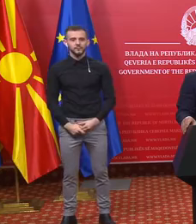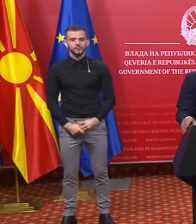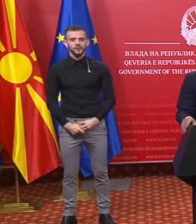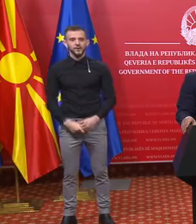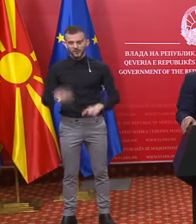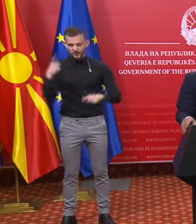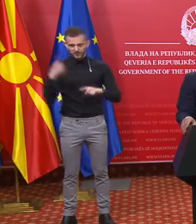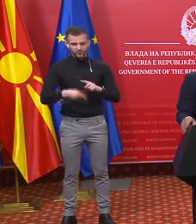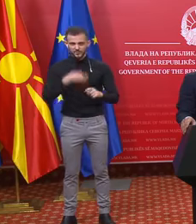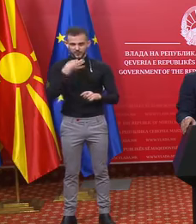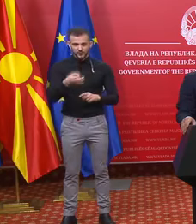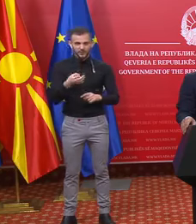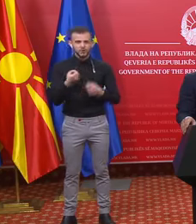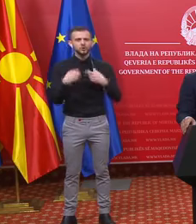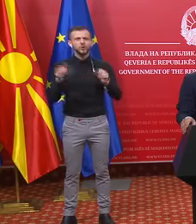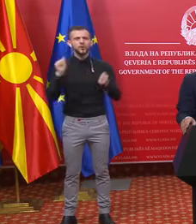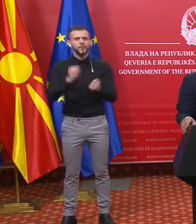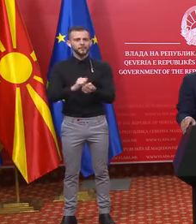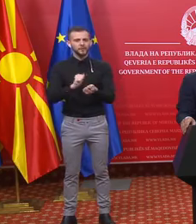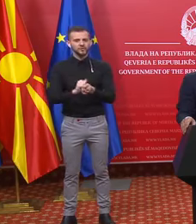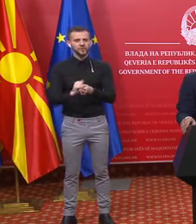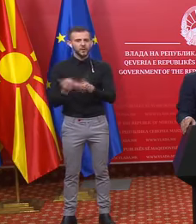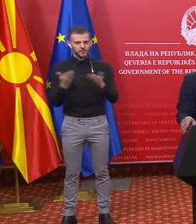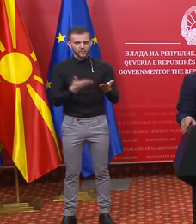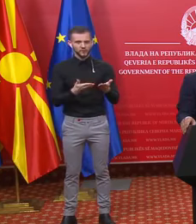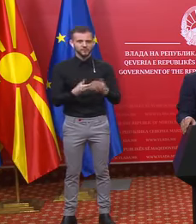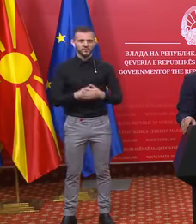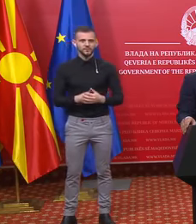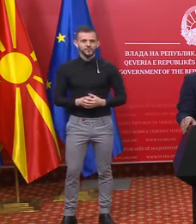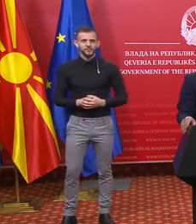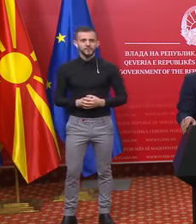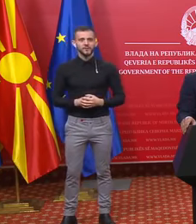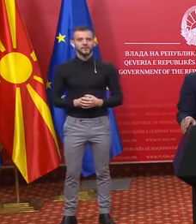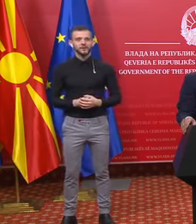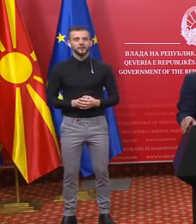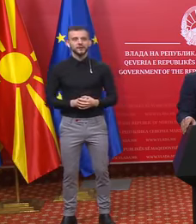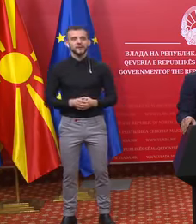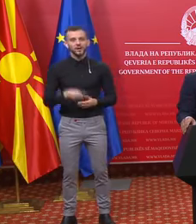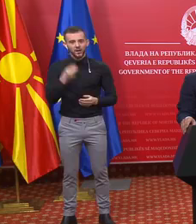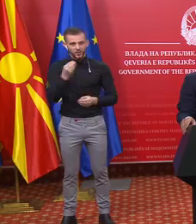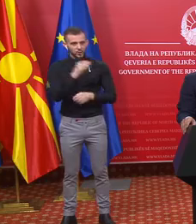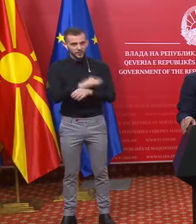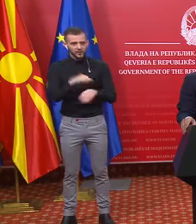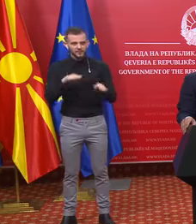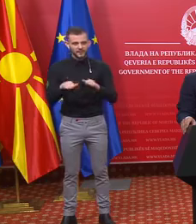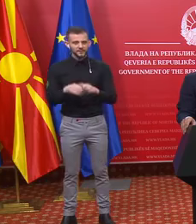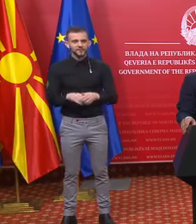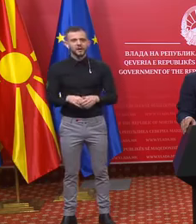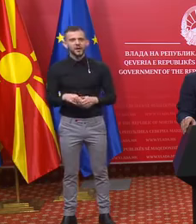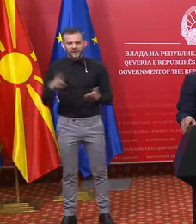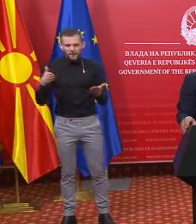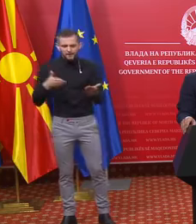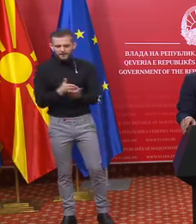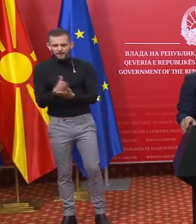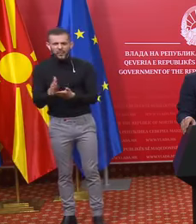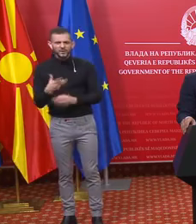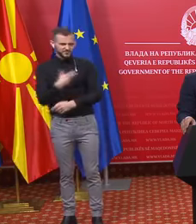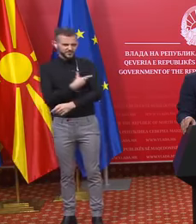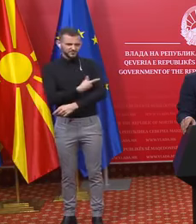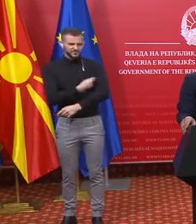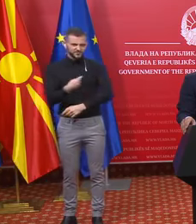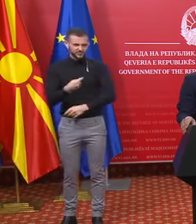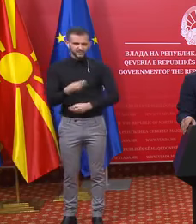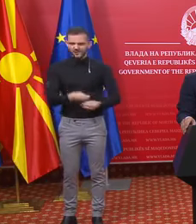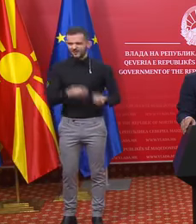И последно прашање, Слободен Печат, повели Мирослава. Добар ден, министре. Протоколот за крвна плазма